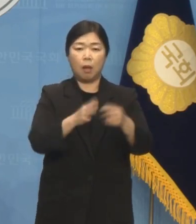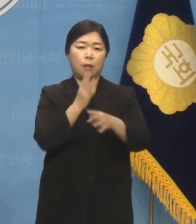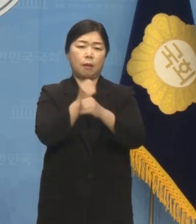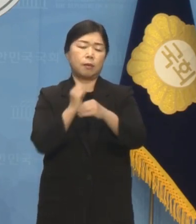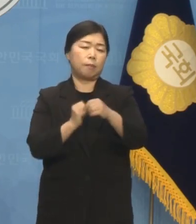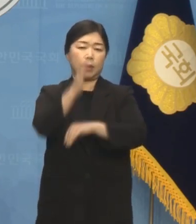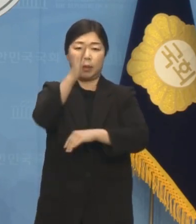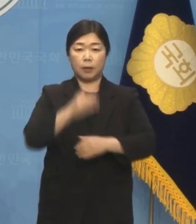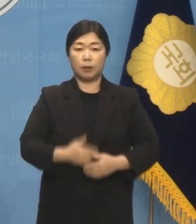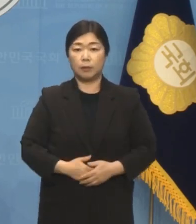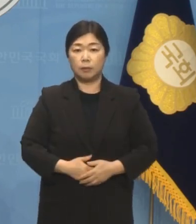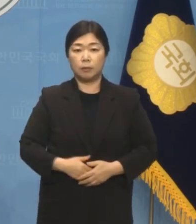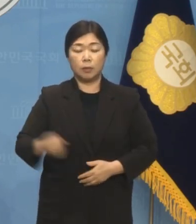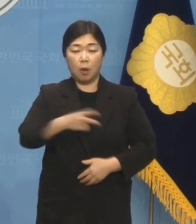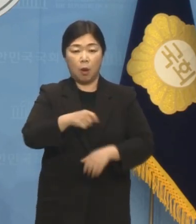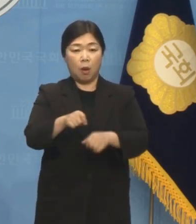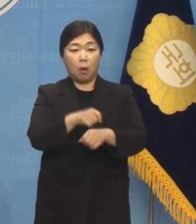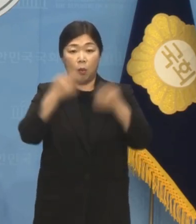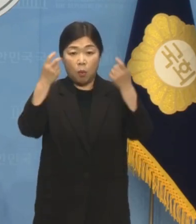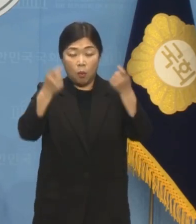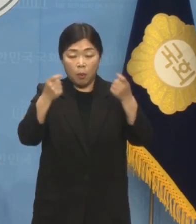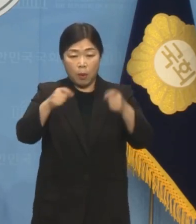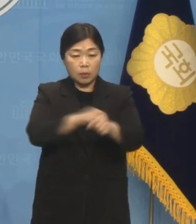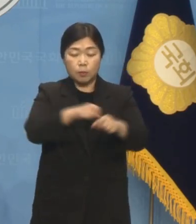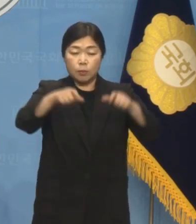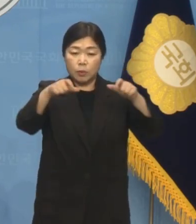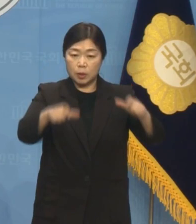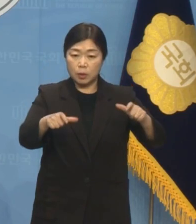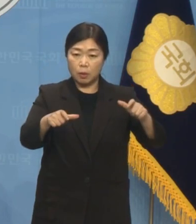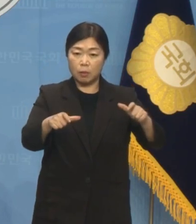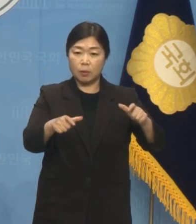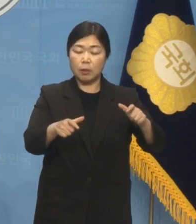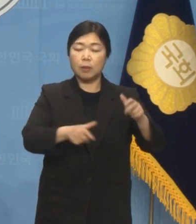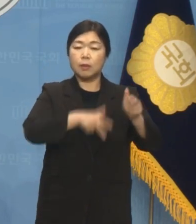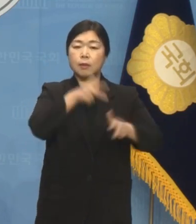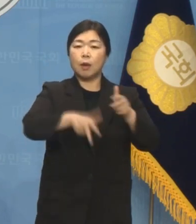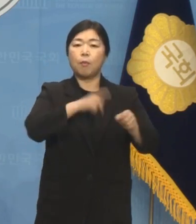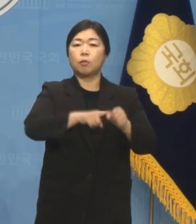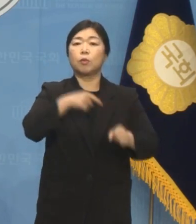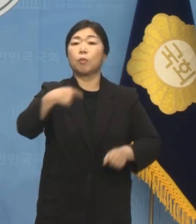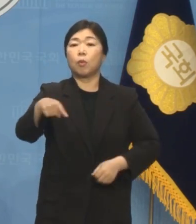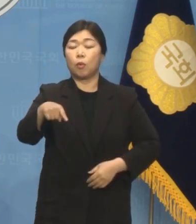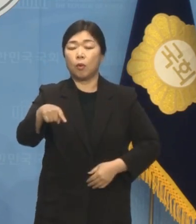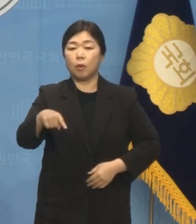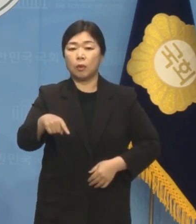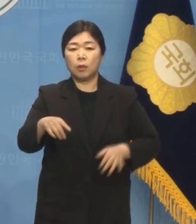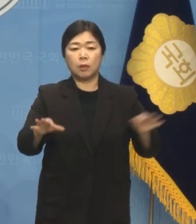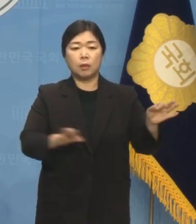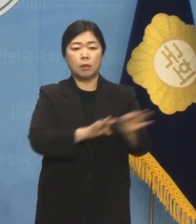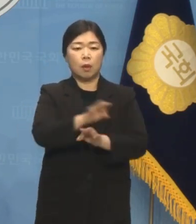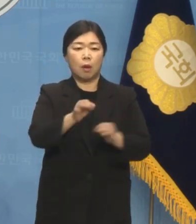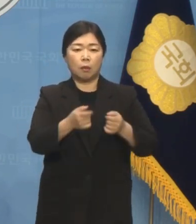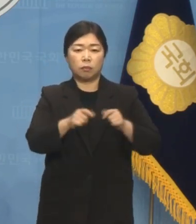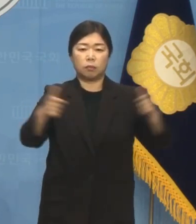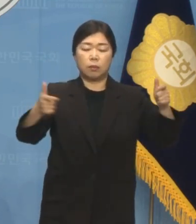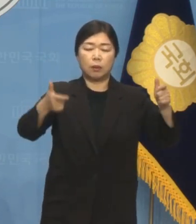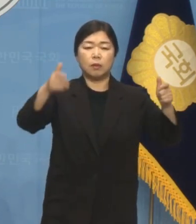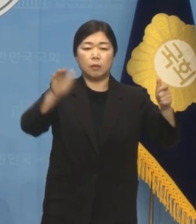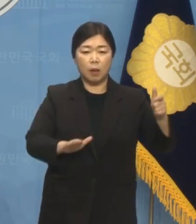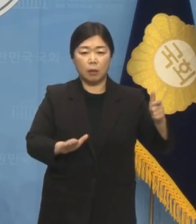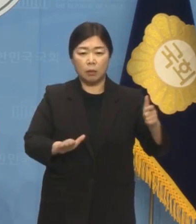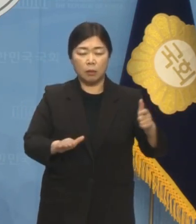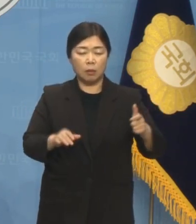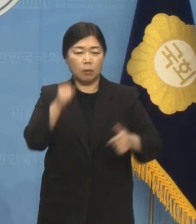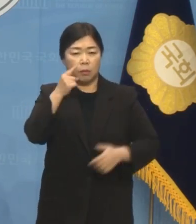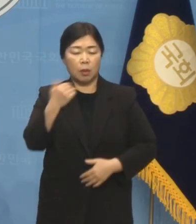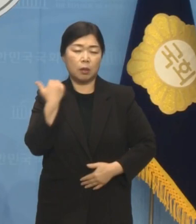사업은 지역경제 발전이라는 미명 하나에 남발되곤 하지만 임대료 상승과 그로 인한 마포의 다양성 훼손으로 이어질 수